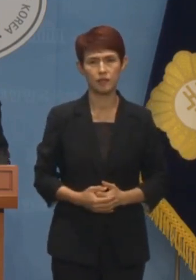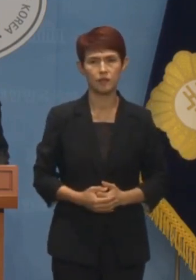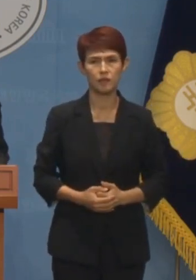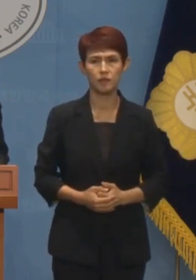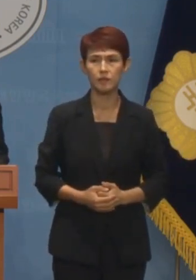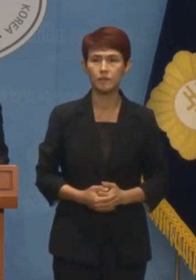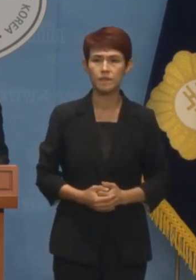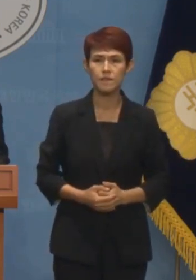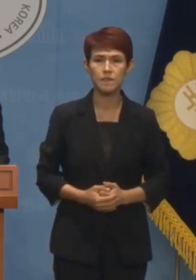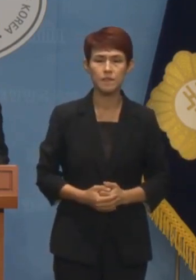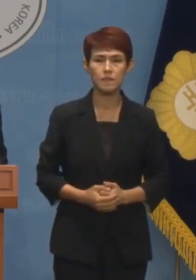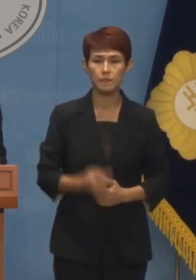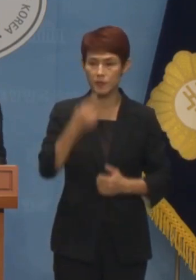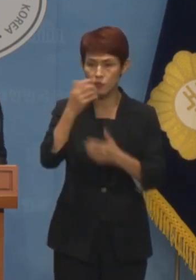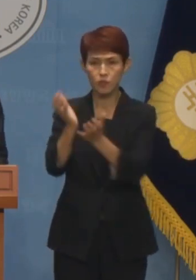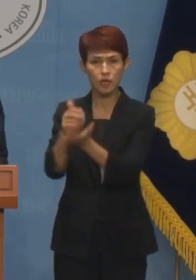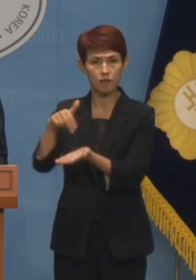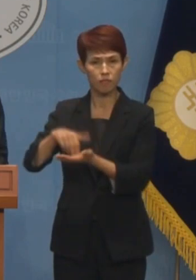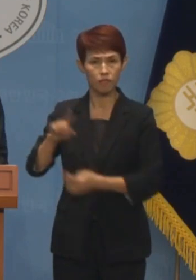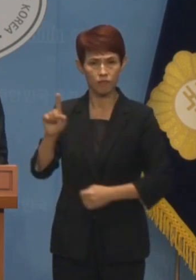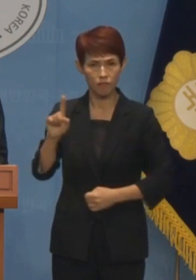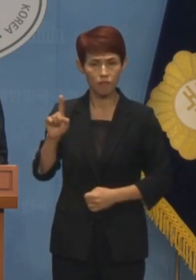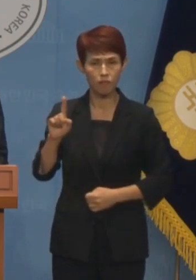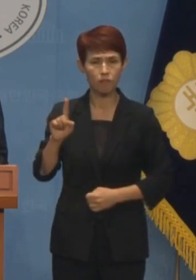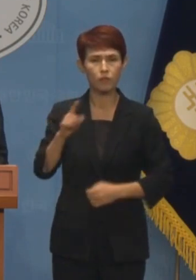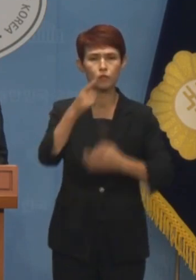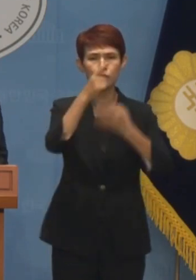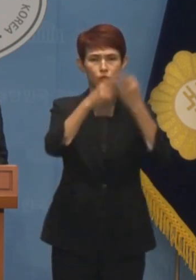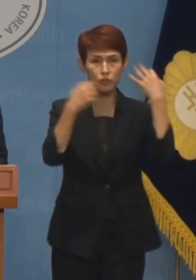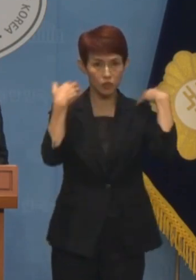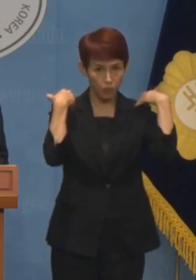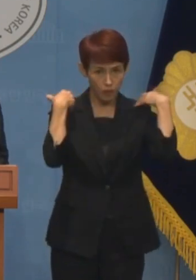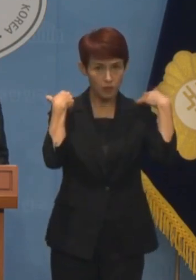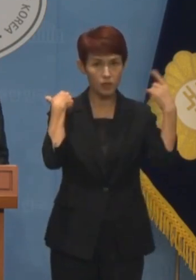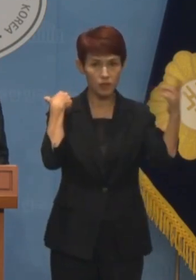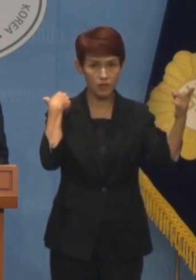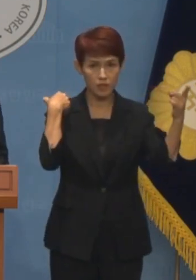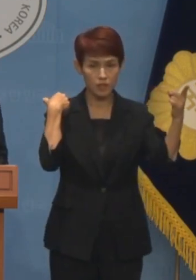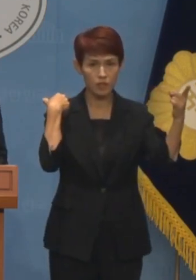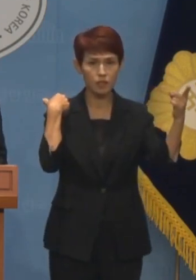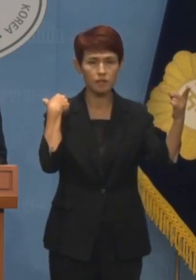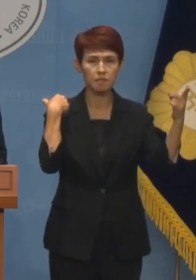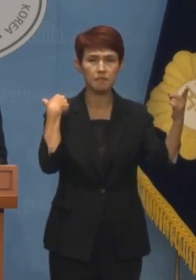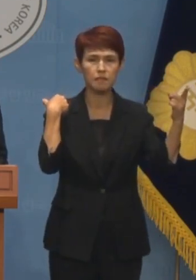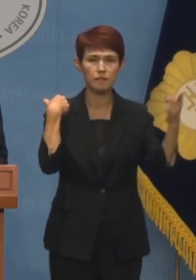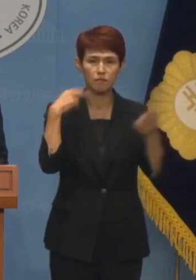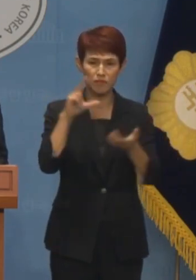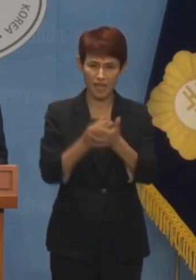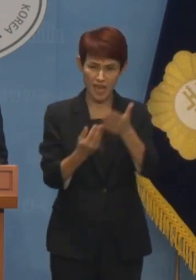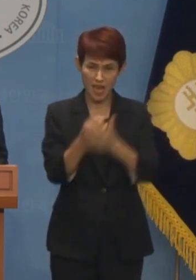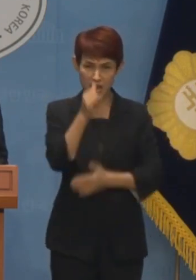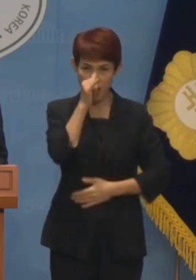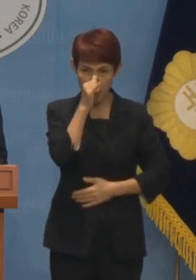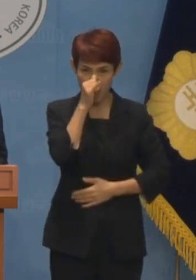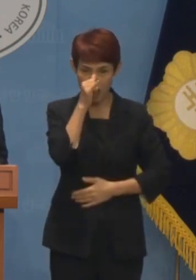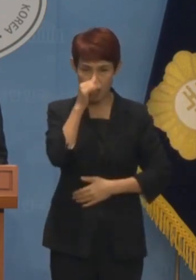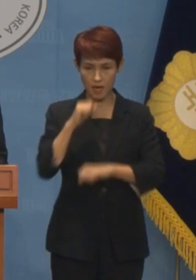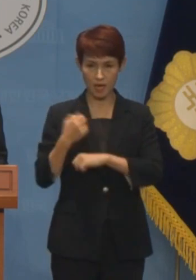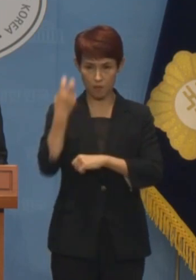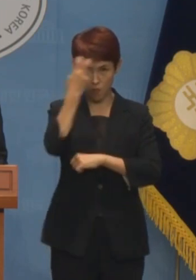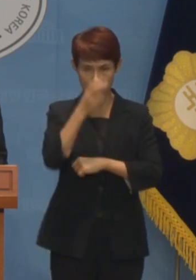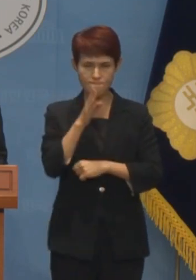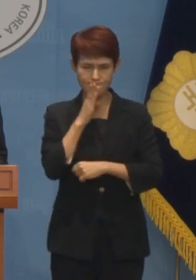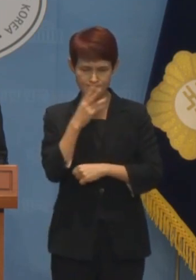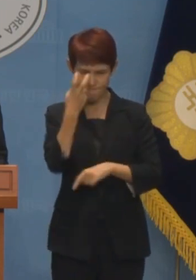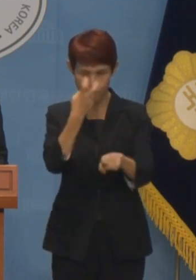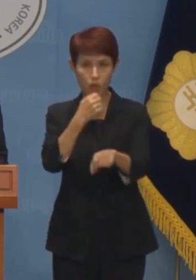것입니다 더불어민주당은 윤석열 정권이 초래한 안보 참사의 진상을 밝혀 책임을